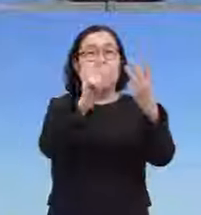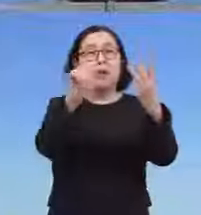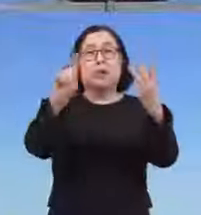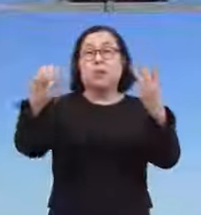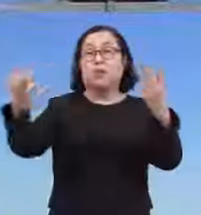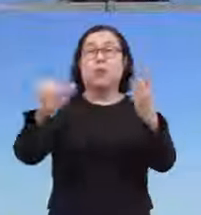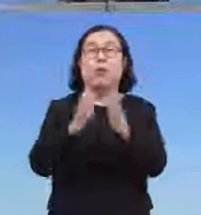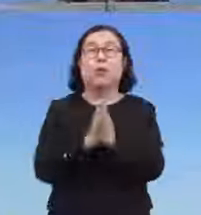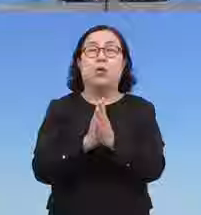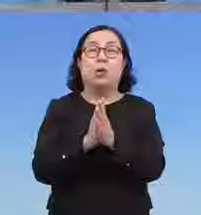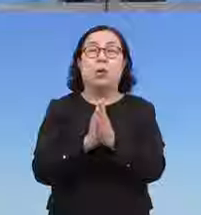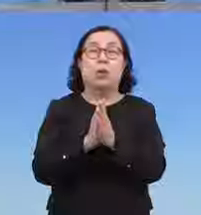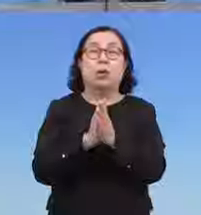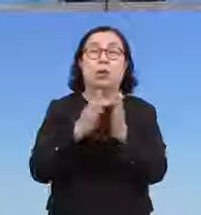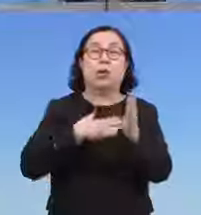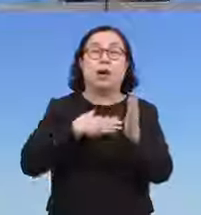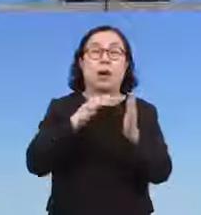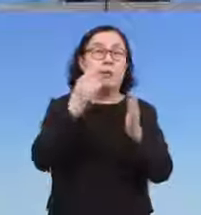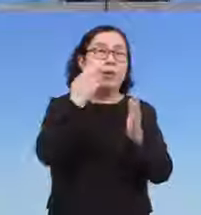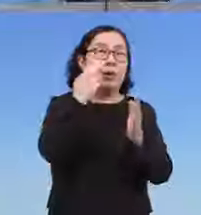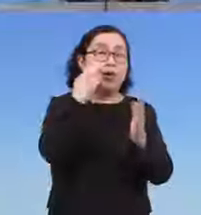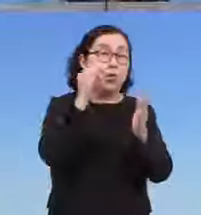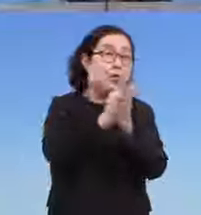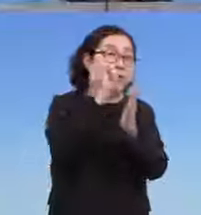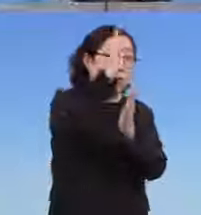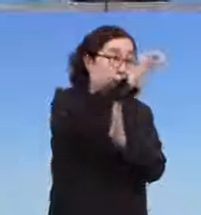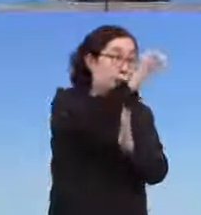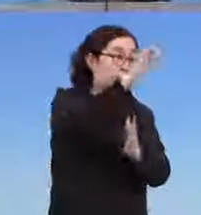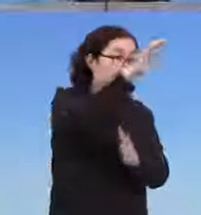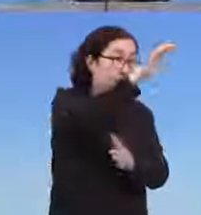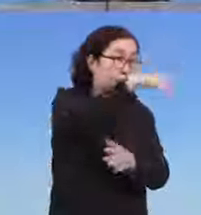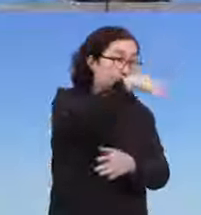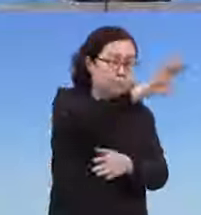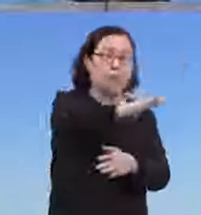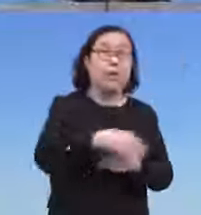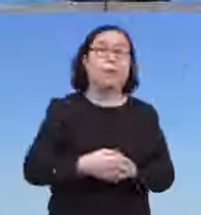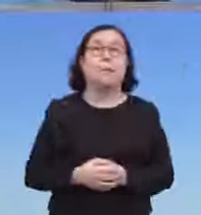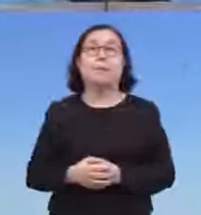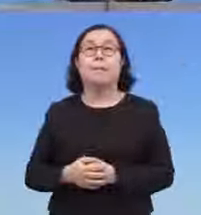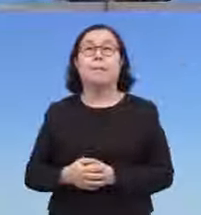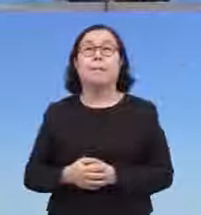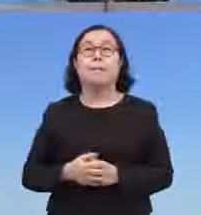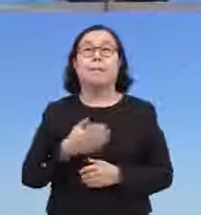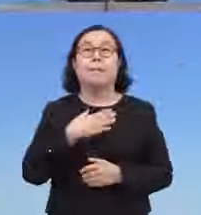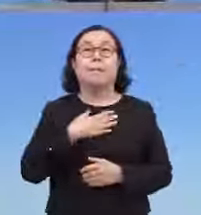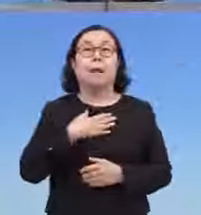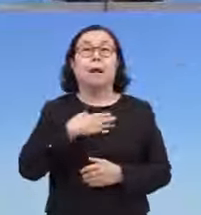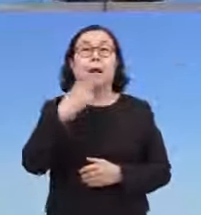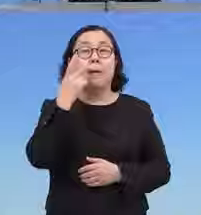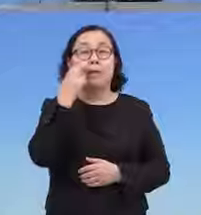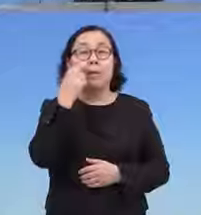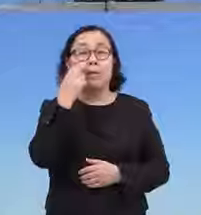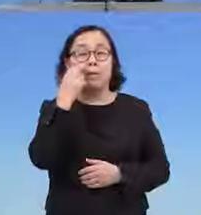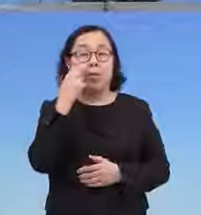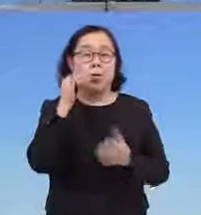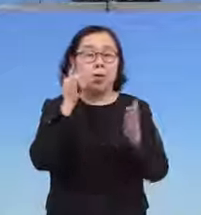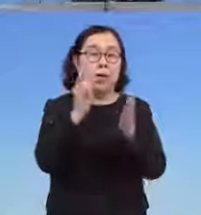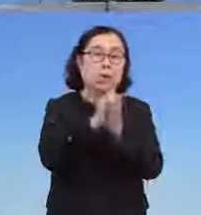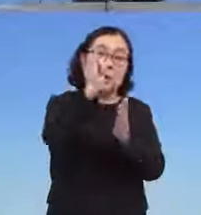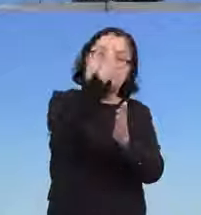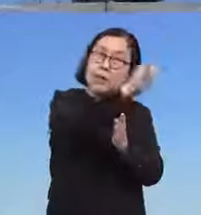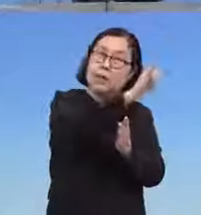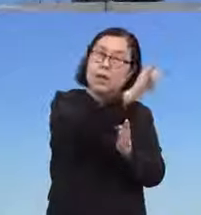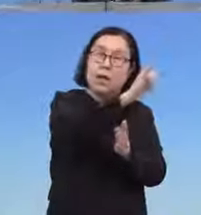이민을 갔거든요. 지난 주일이 3월 15일, 제 아내하고 둘이서 기념식 할까? 제가